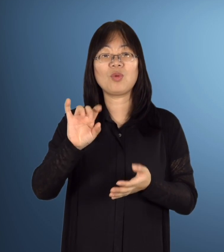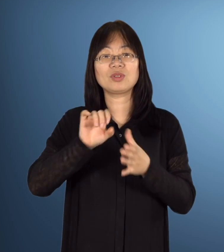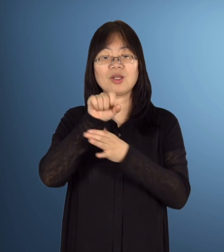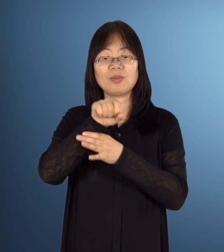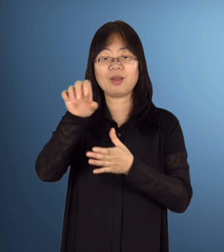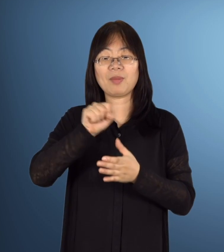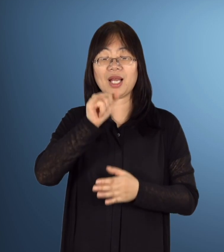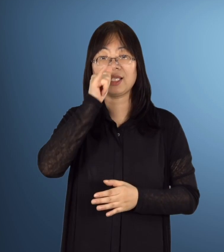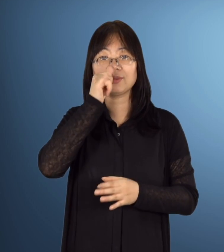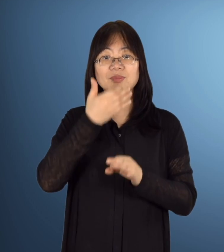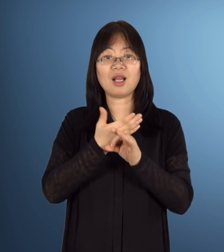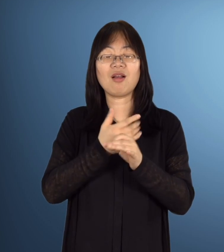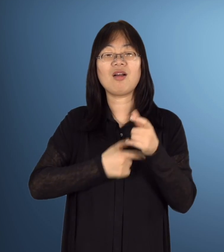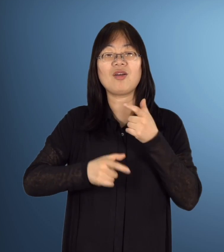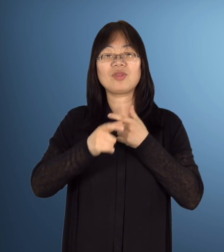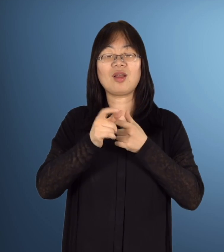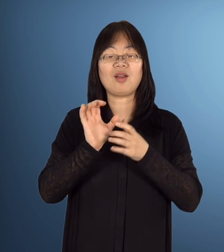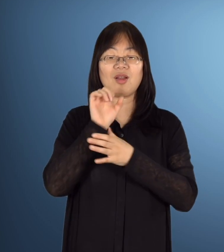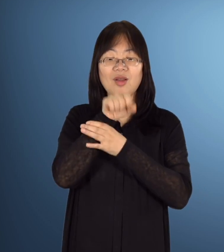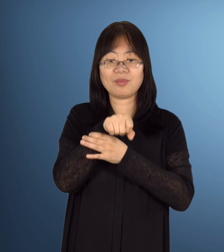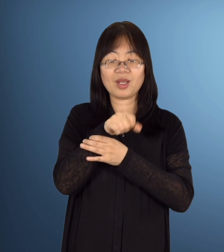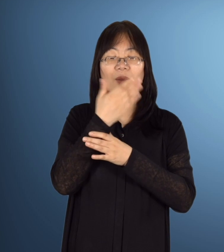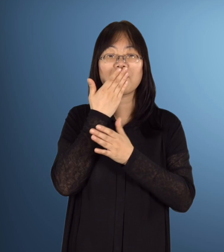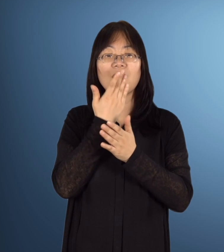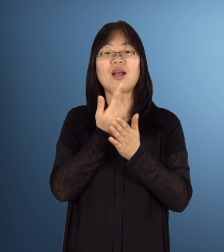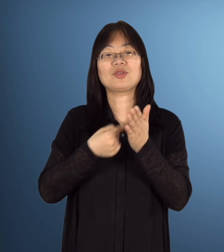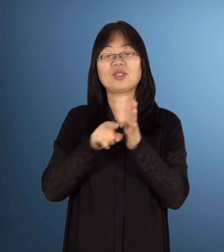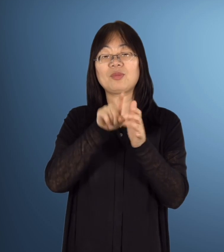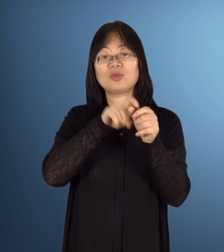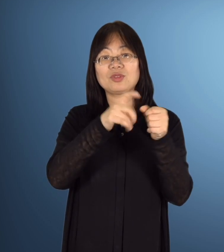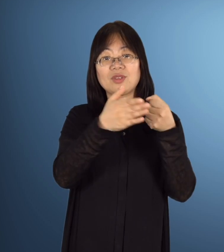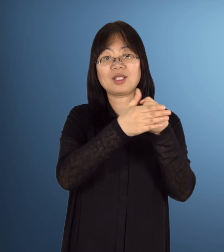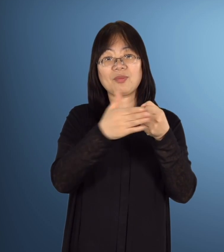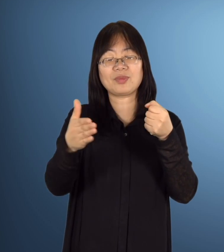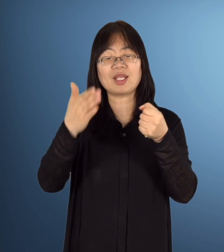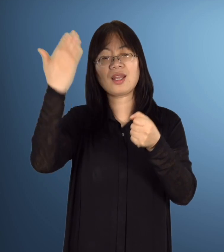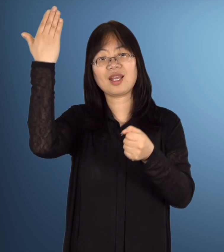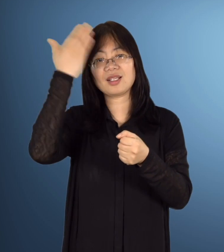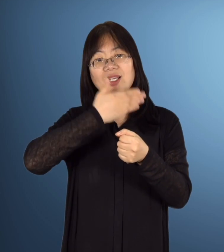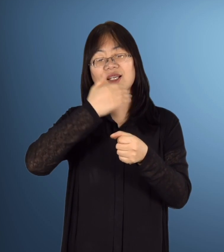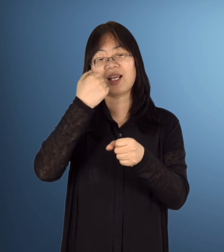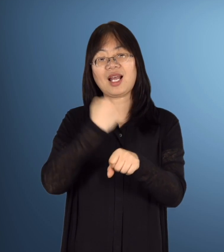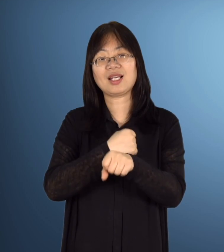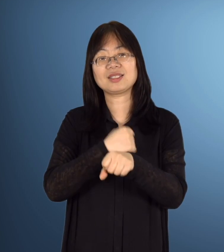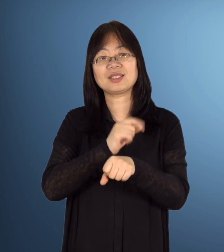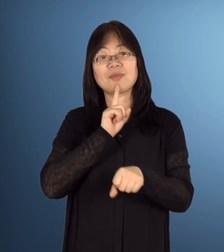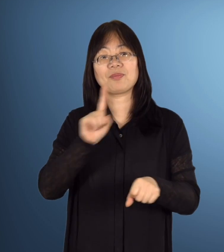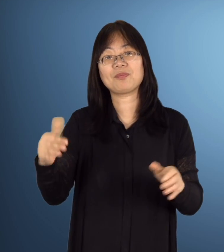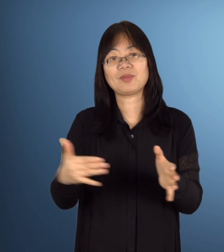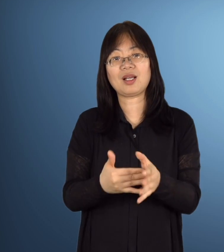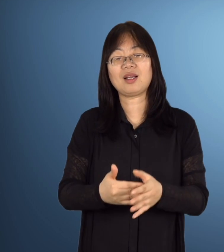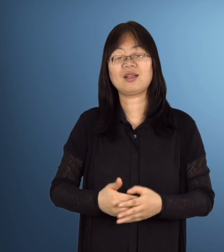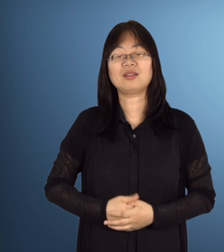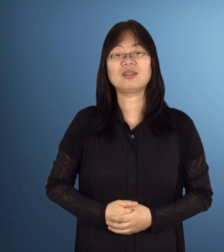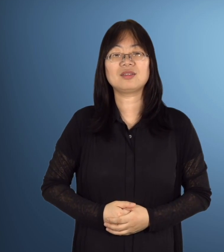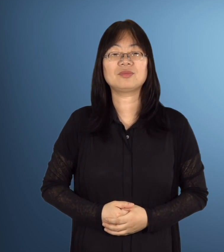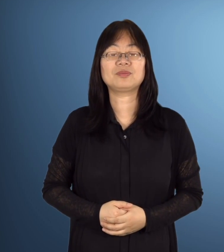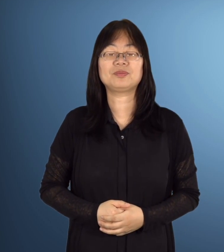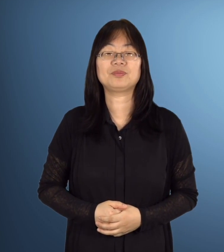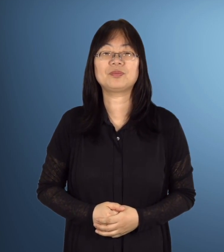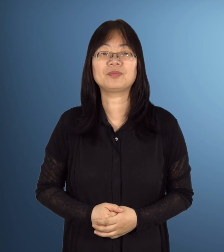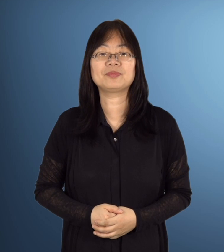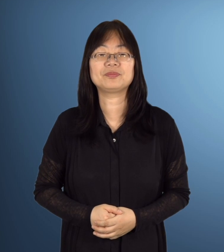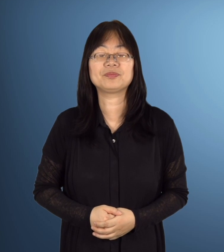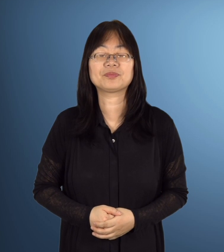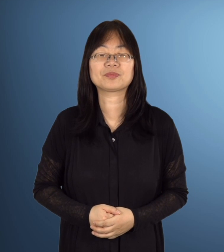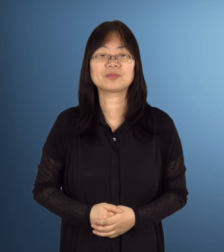맺는 가지는 더 열매를 맺게 하려 하여 그것을 깨끗하게 하시느니라. 자, 앞을 이제 좀